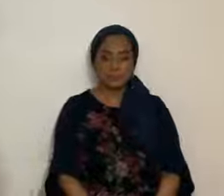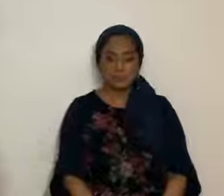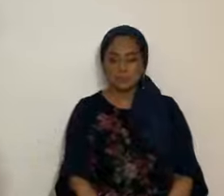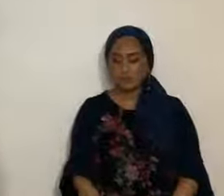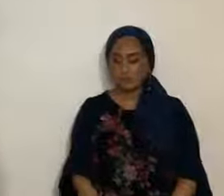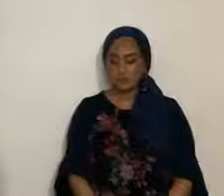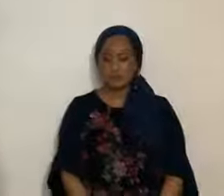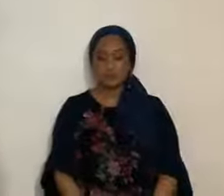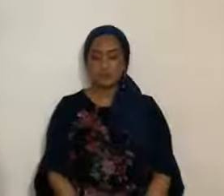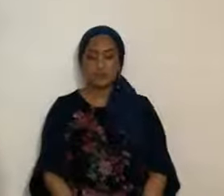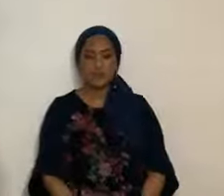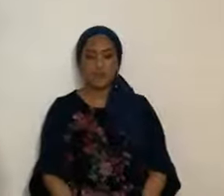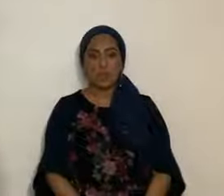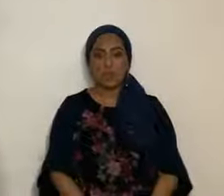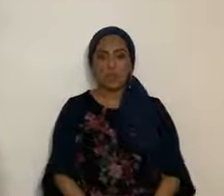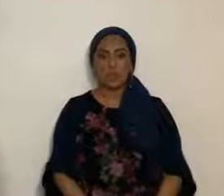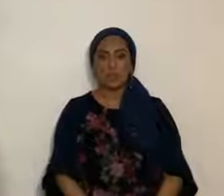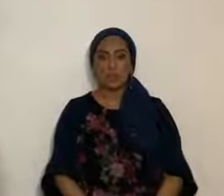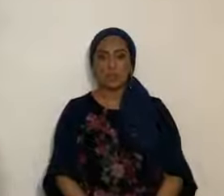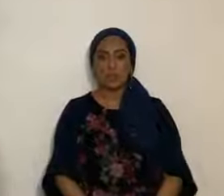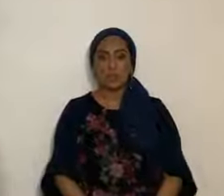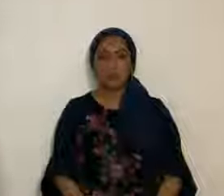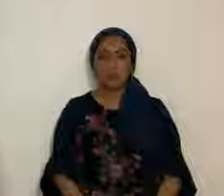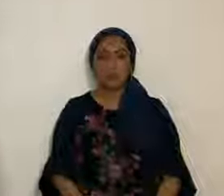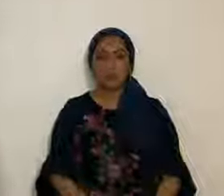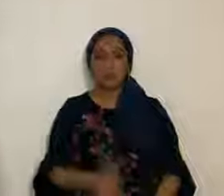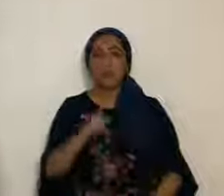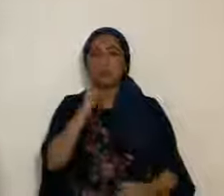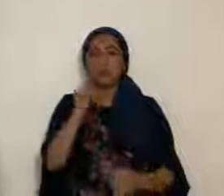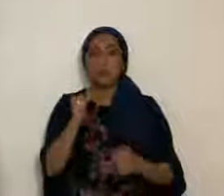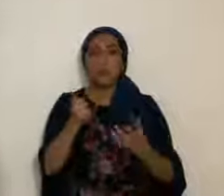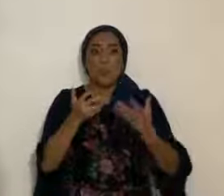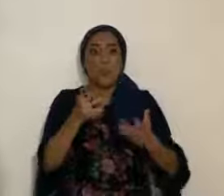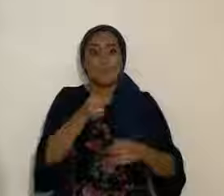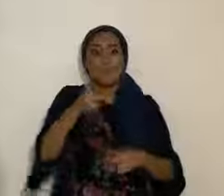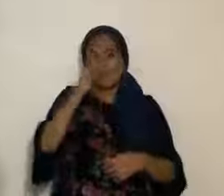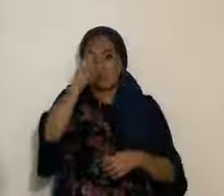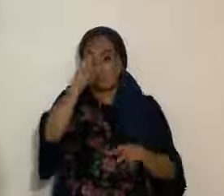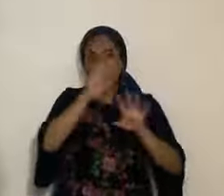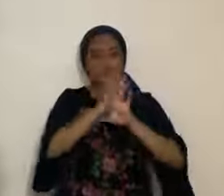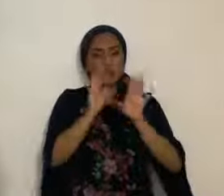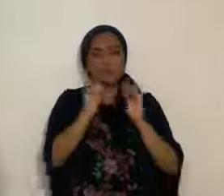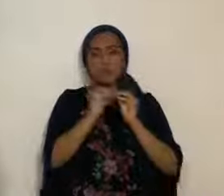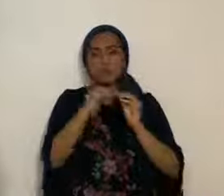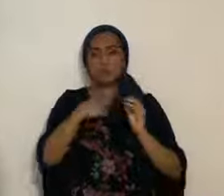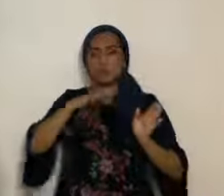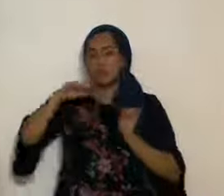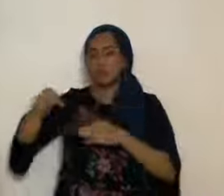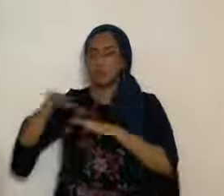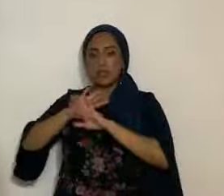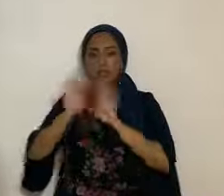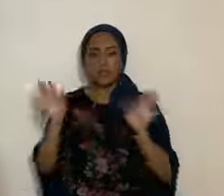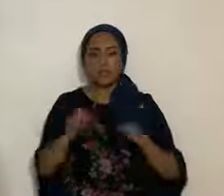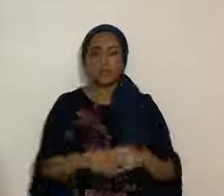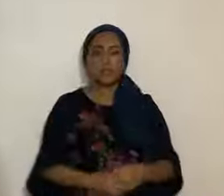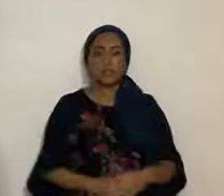Y ya no extrañamos lo que dejamos en Egipto o en el desierto. Y